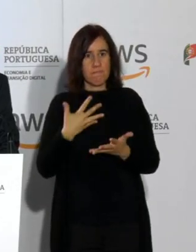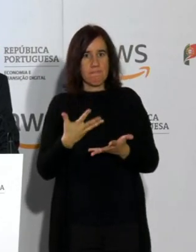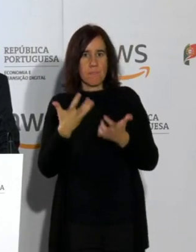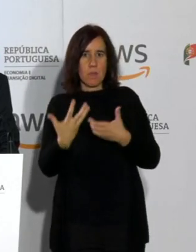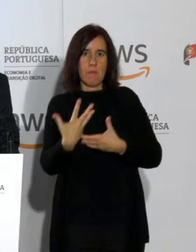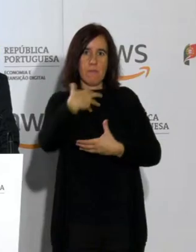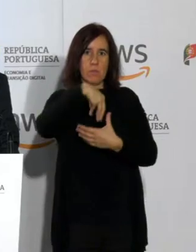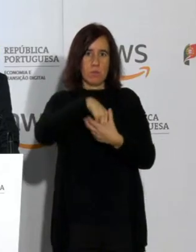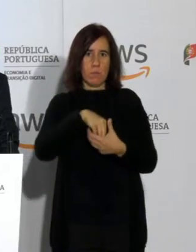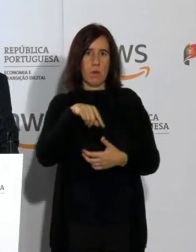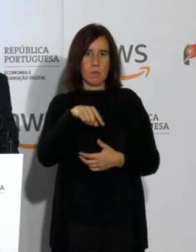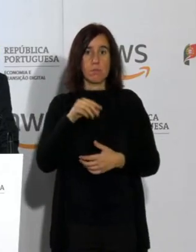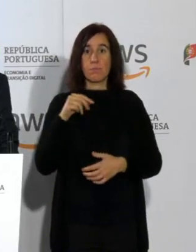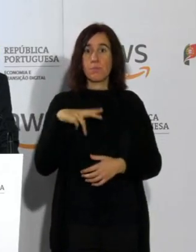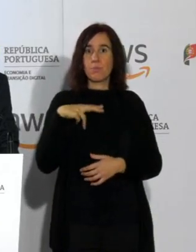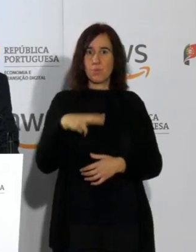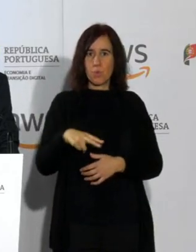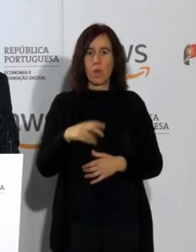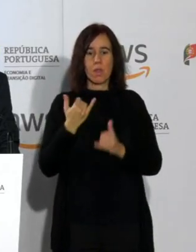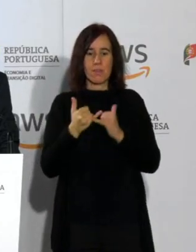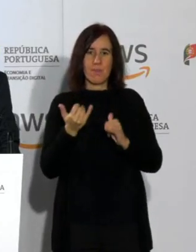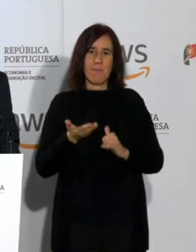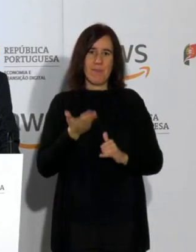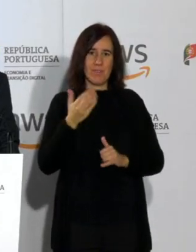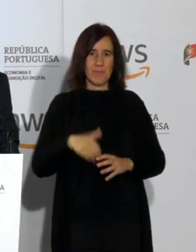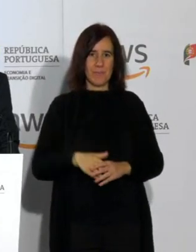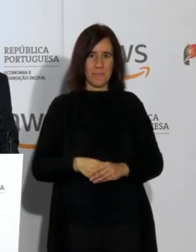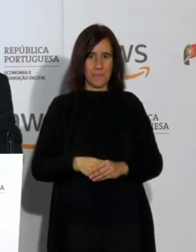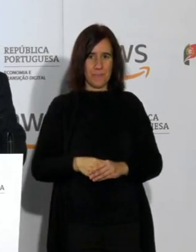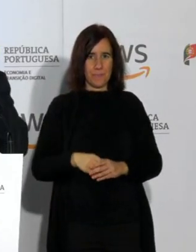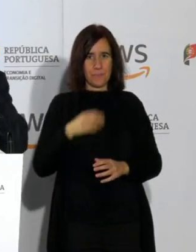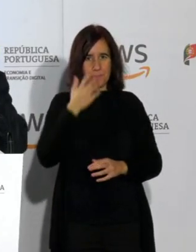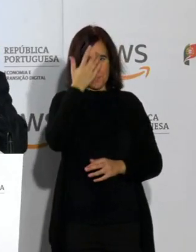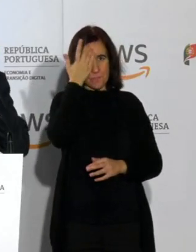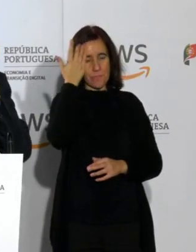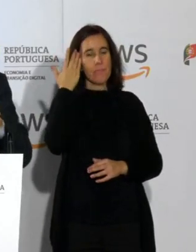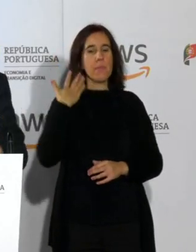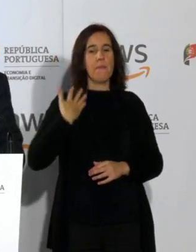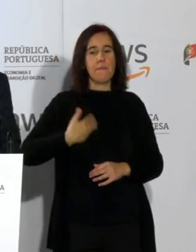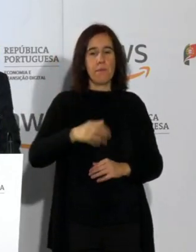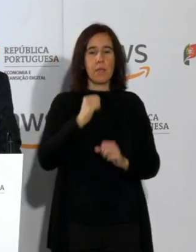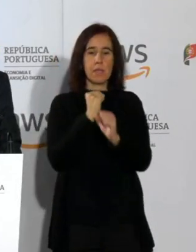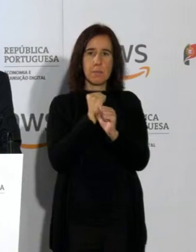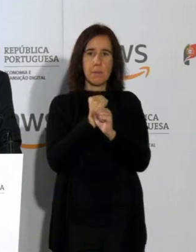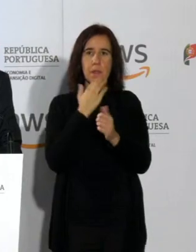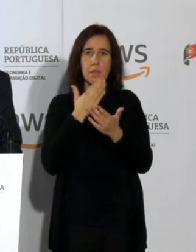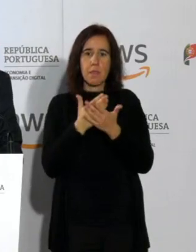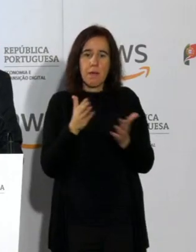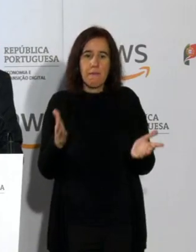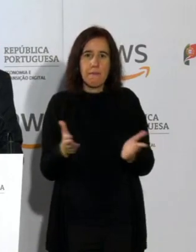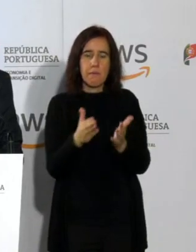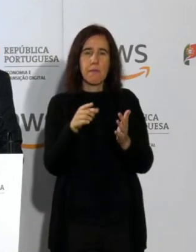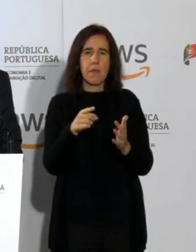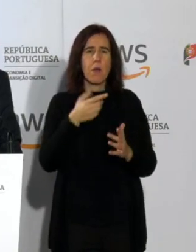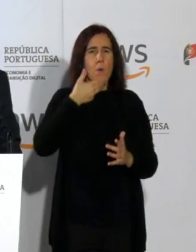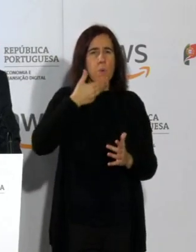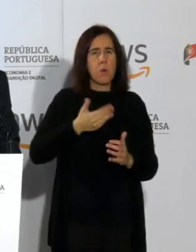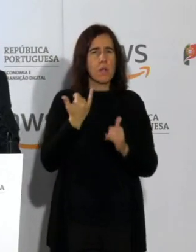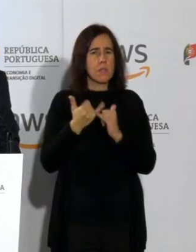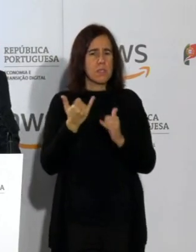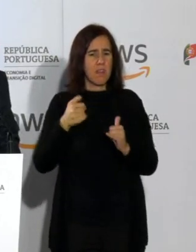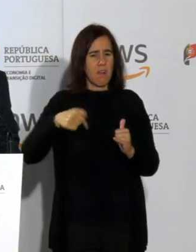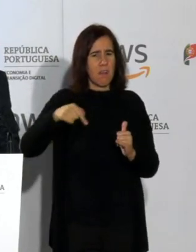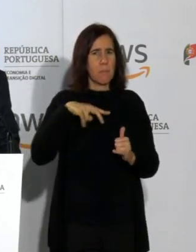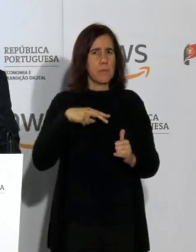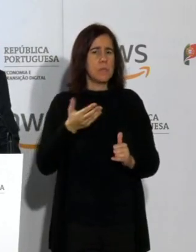fazer parte de um Portugal mais digital. Trabalharemos no sentido de combatar o déficit de competências digitais existentes